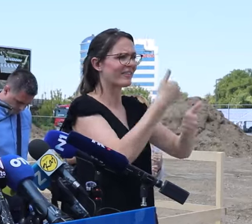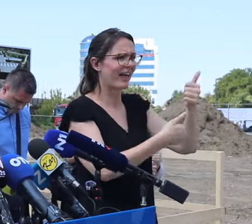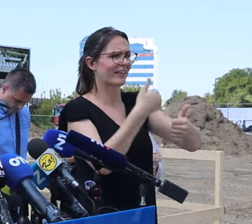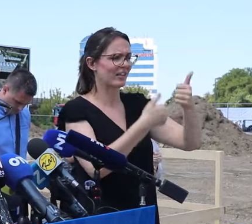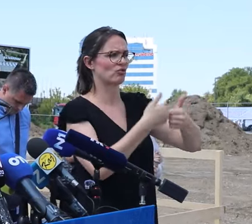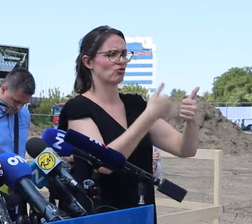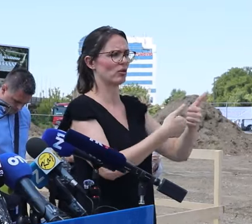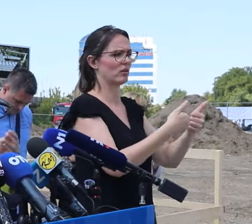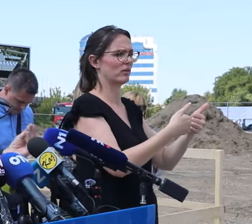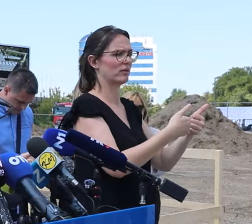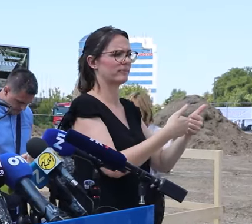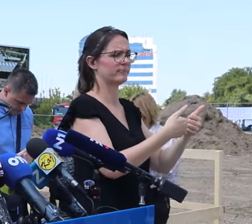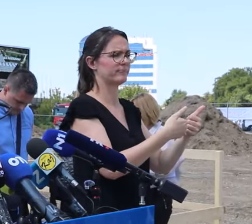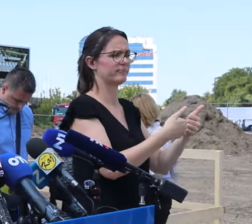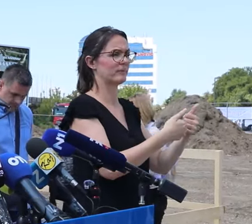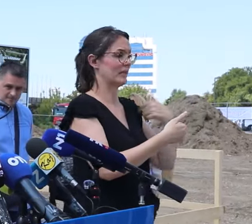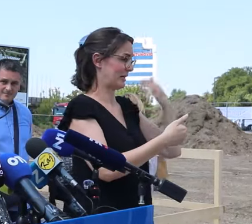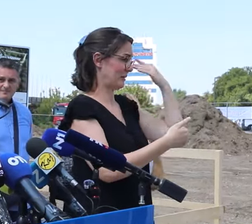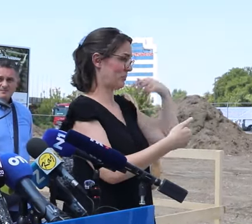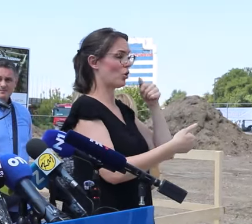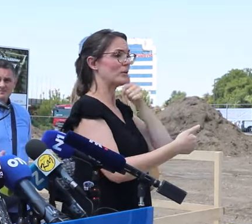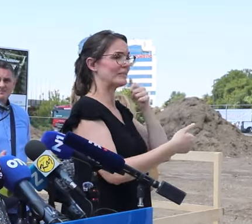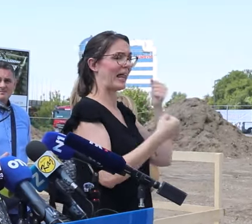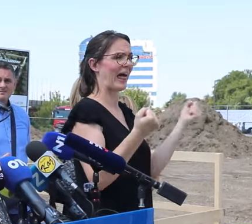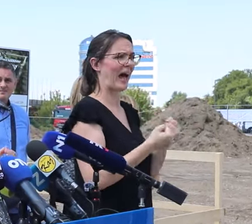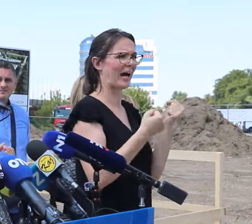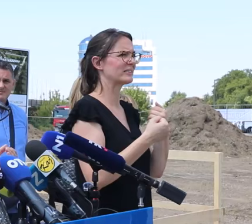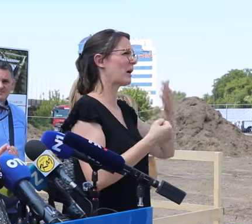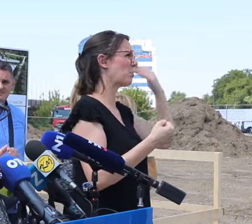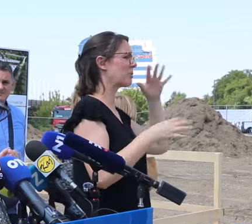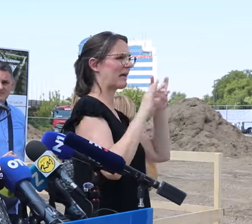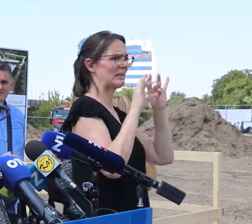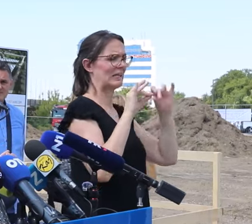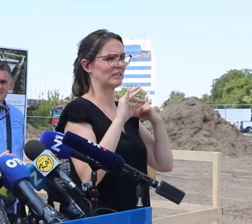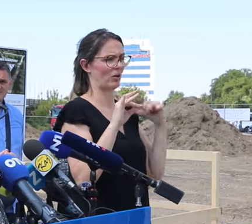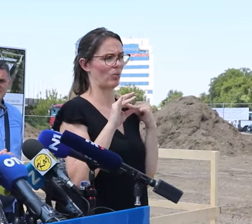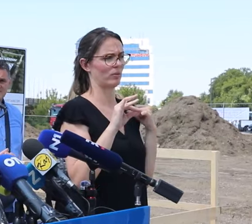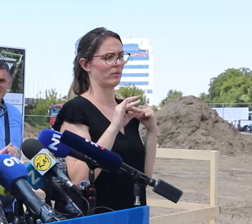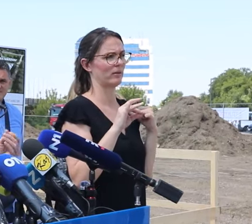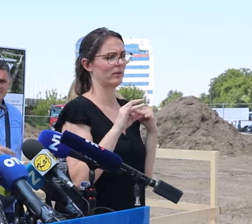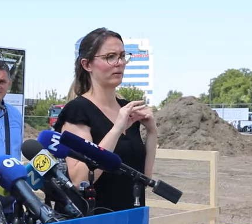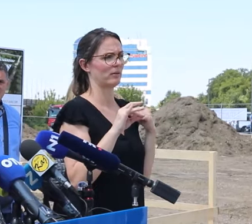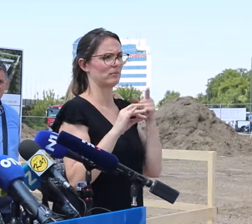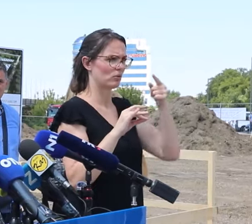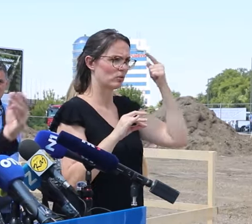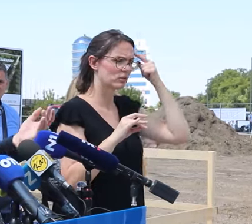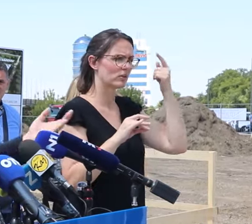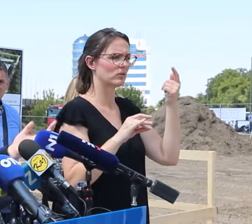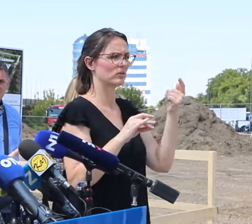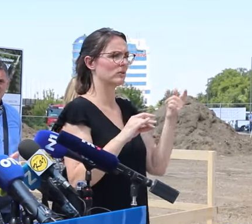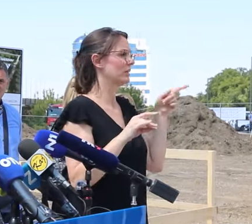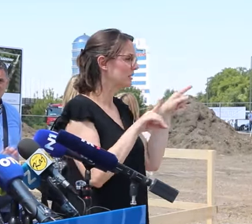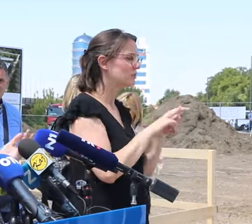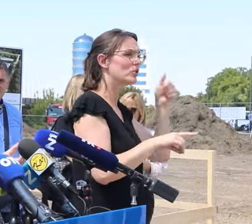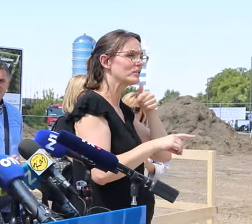Kao drugo, pa ja sam bio u zelenoj akciji, znači, prije 10 godina. Da li to znači, i